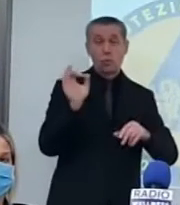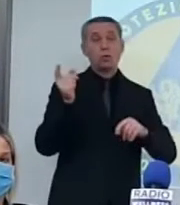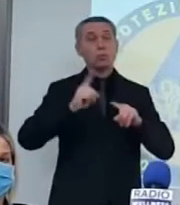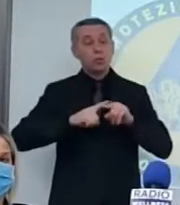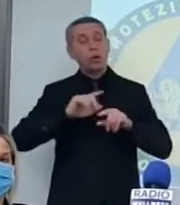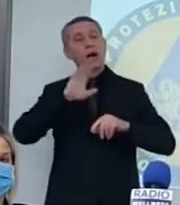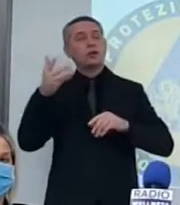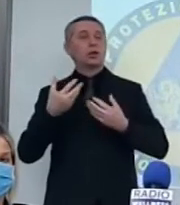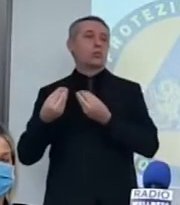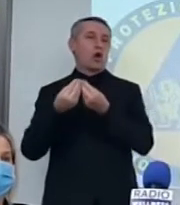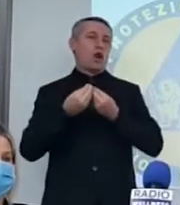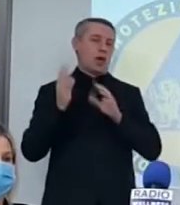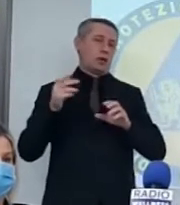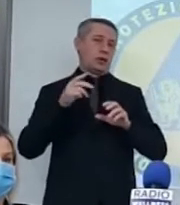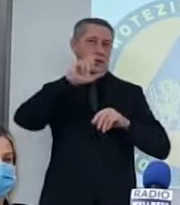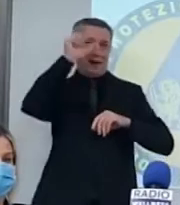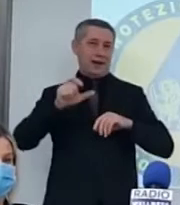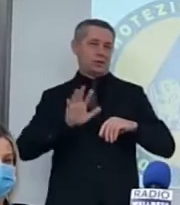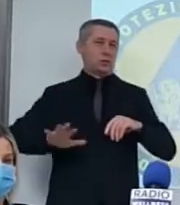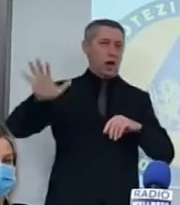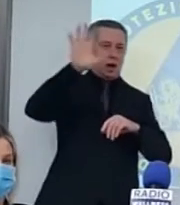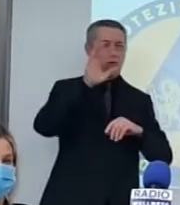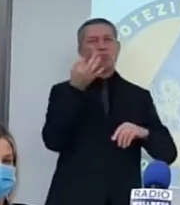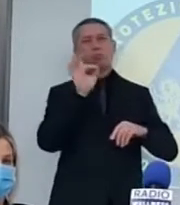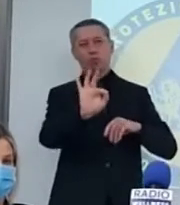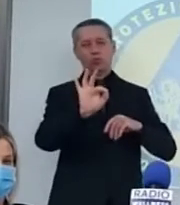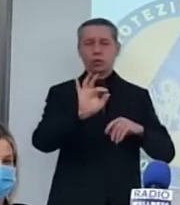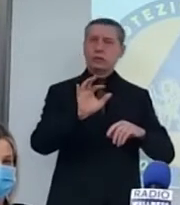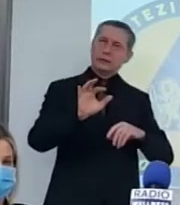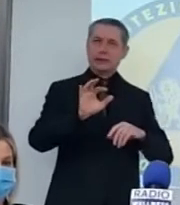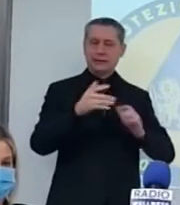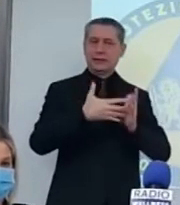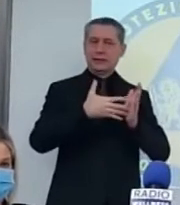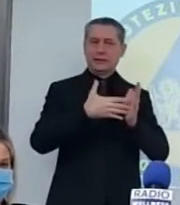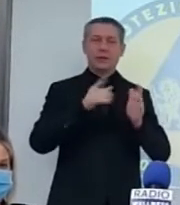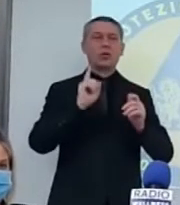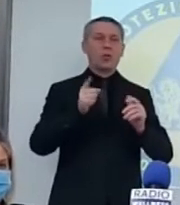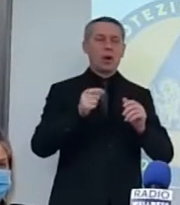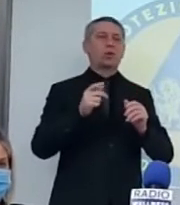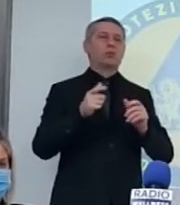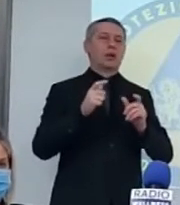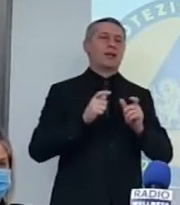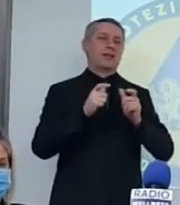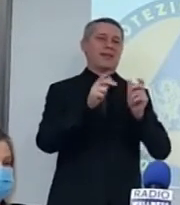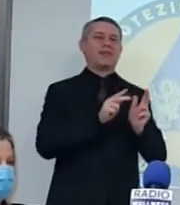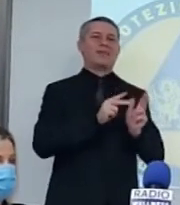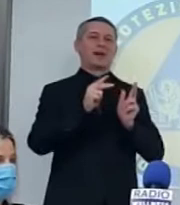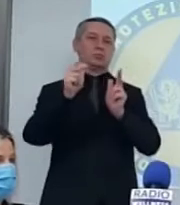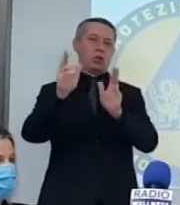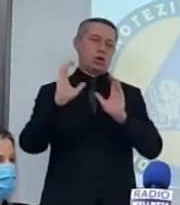uno dei punti nevralgici e quello dei trasporti non direi della scuola e dei trasporti e